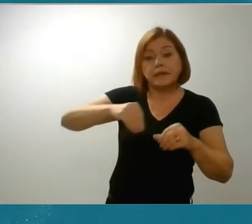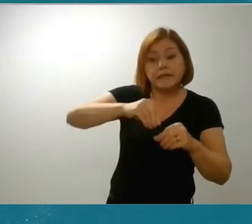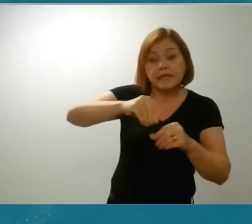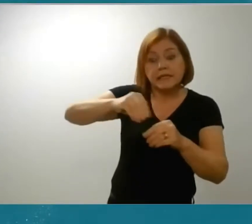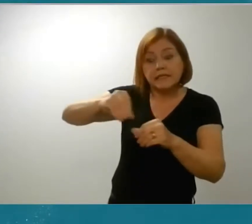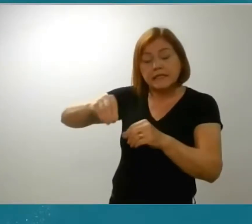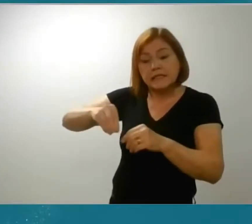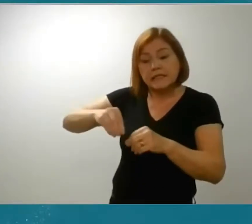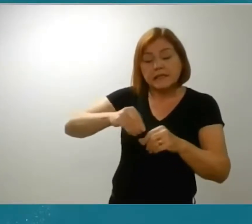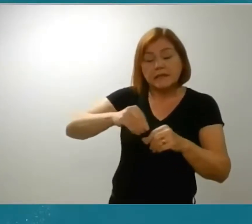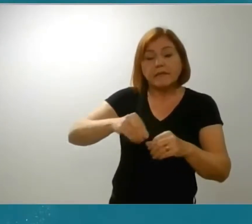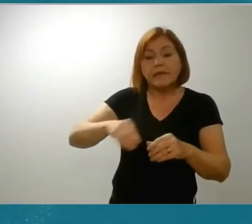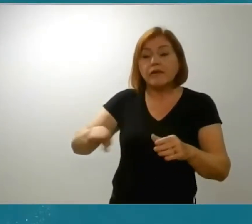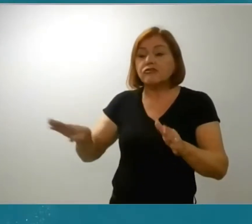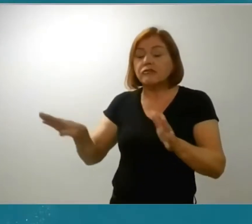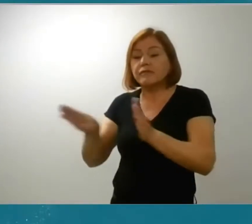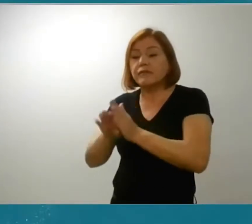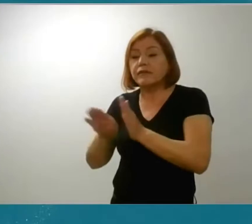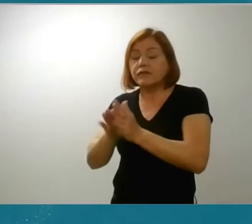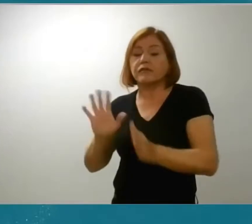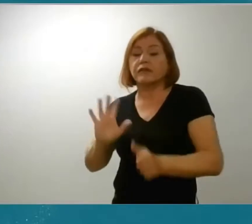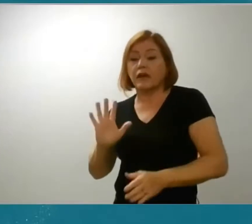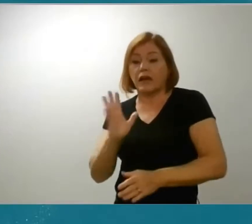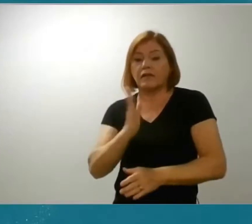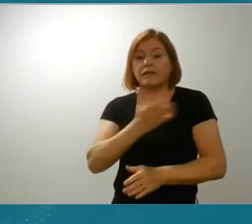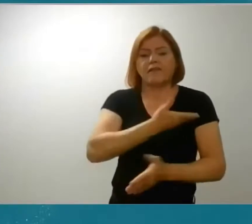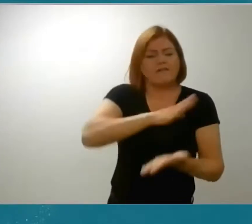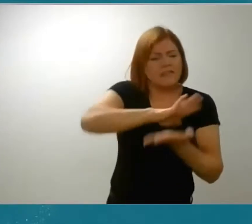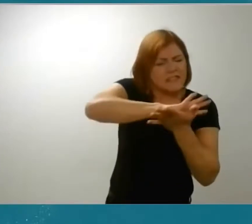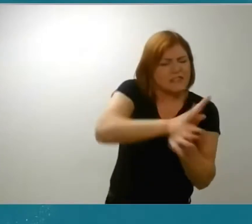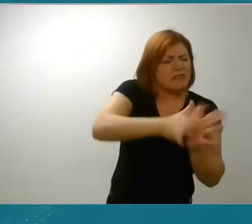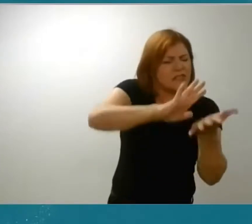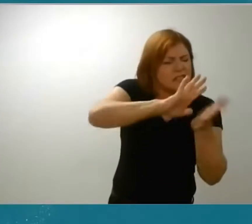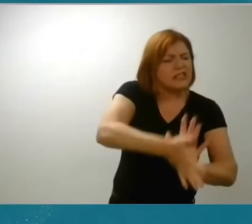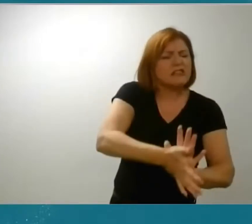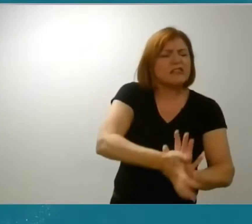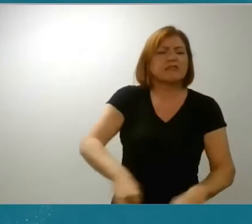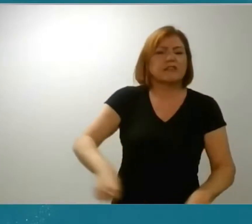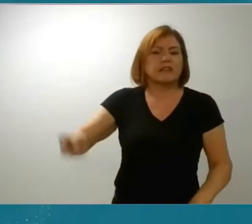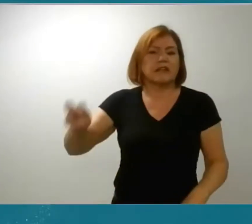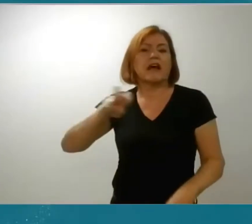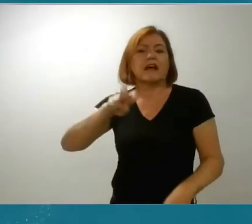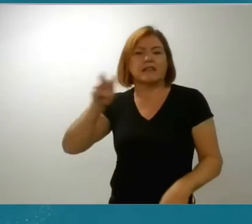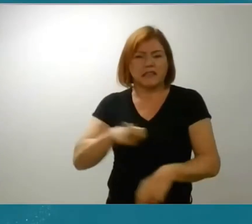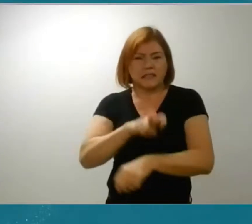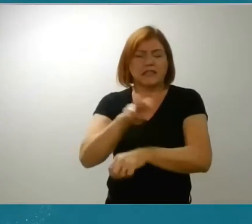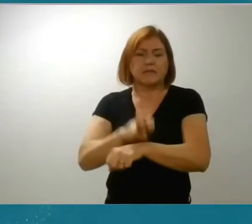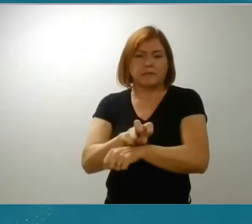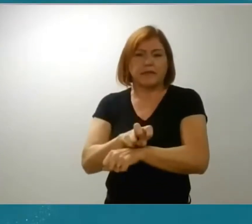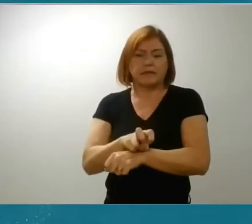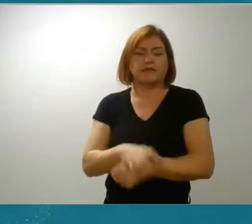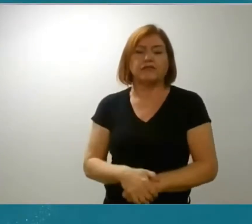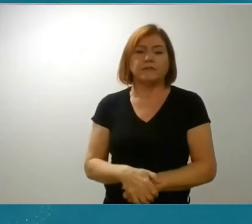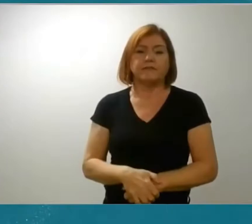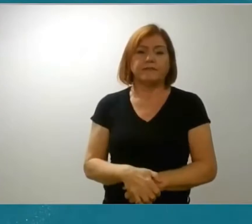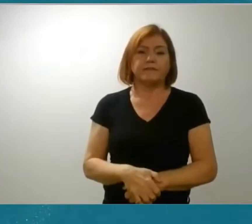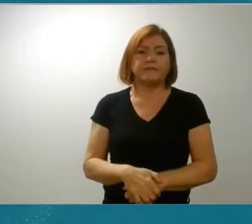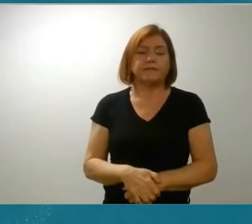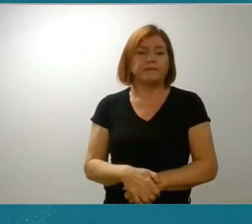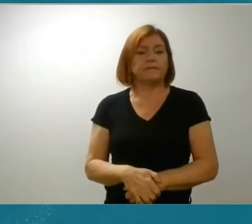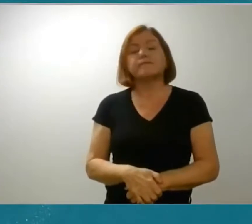cabeça da serpente. Irmãos, é a semente da mulher, é o descendente da mulher.